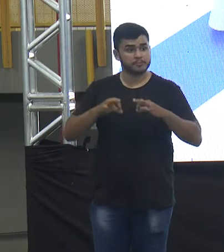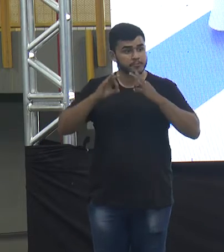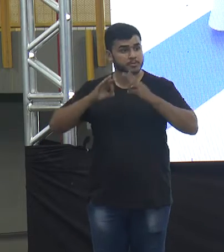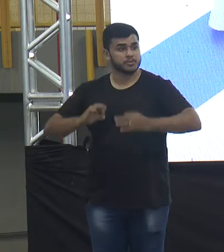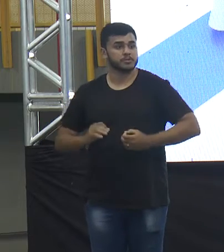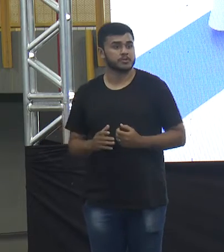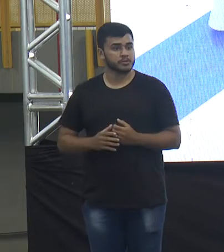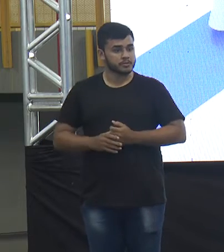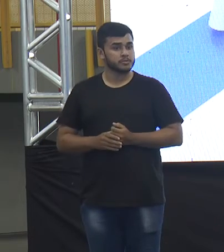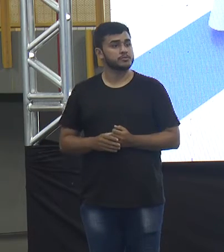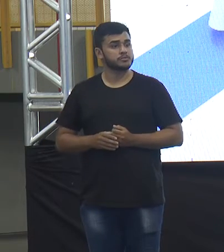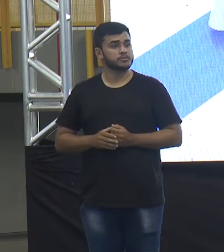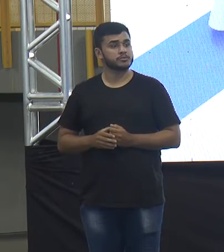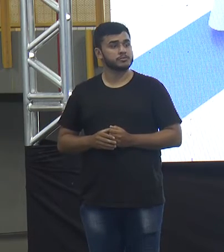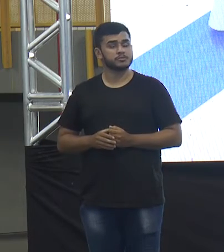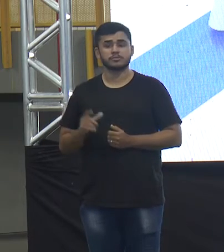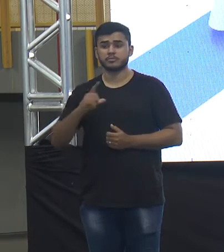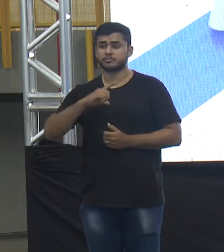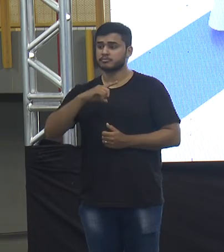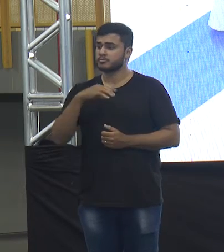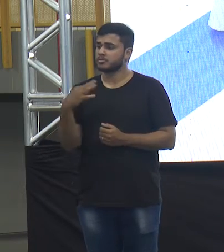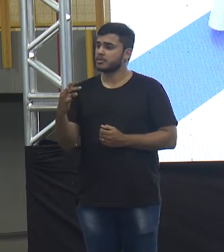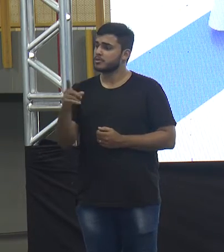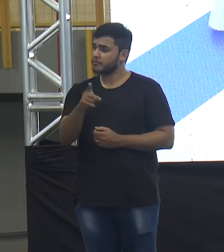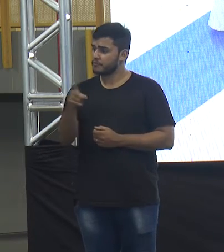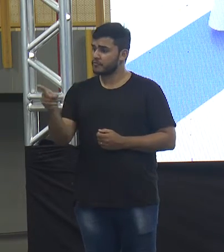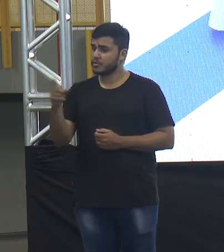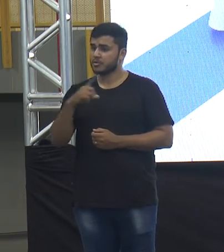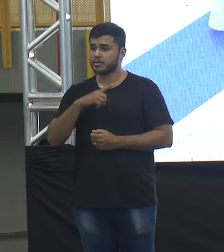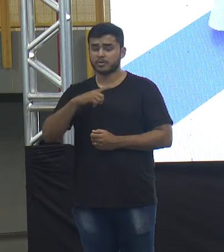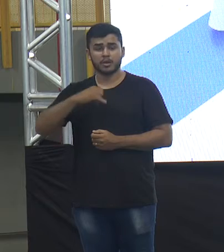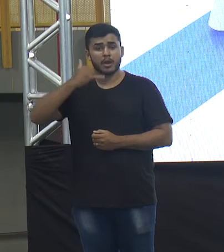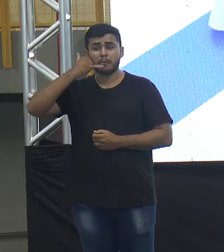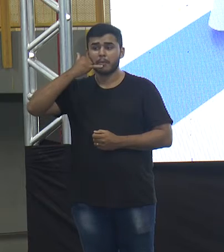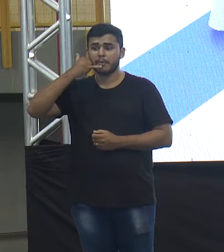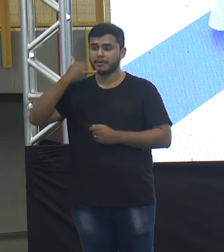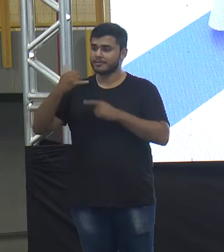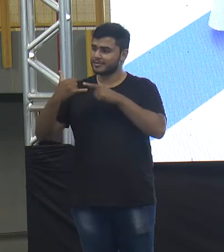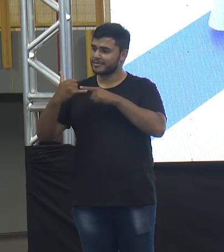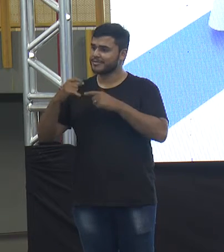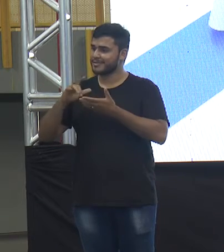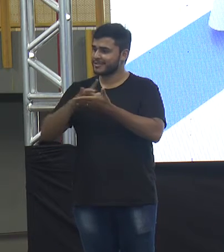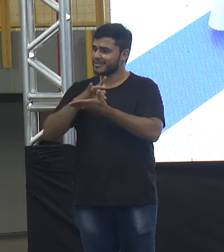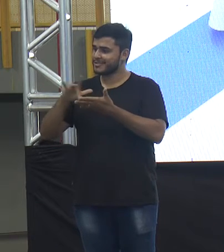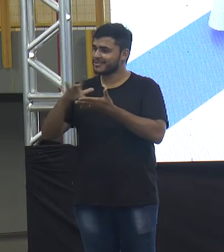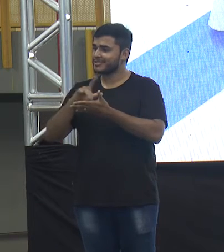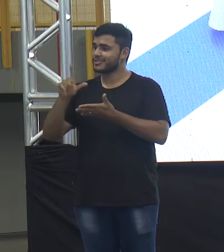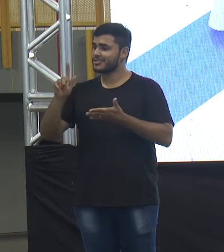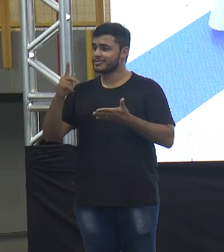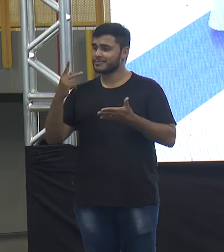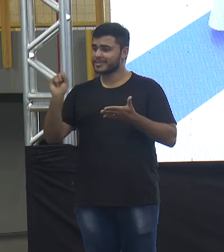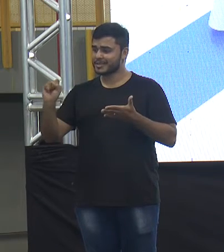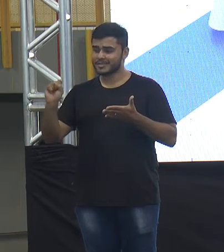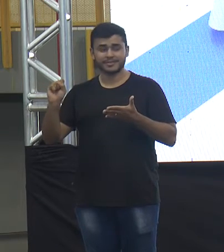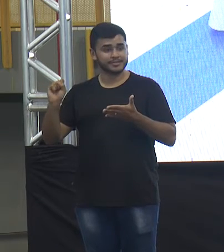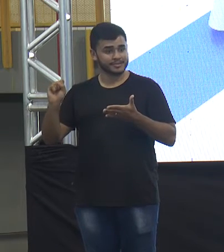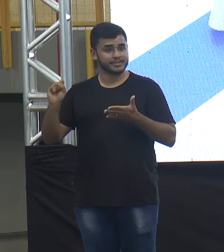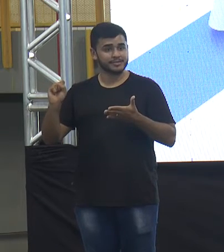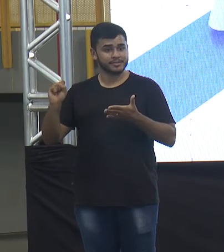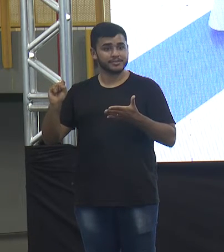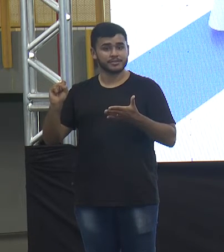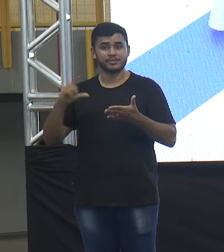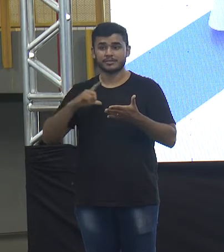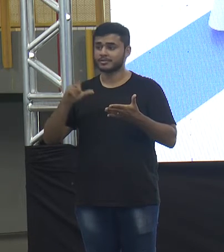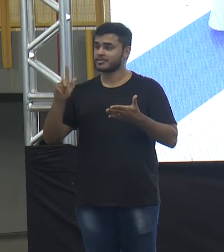precisão giram em torno de algo que vocês têm no próprio celular, que a maioria das pessoas tem no celular, que é o